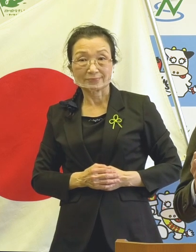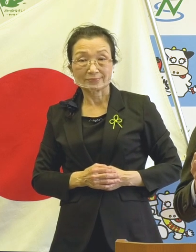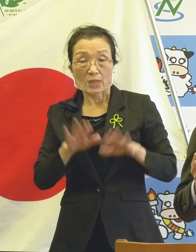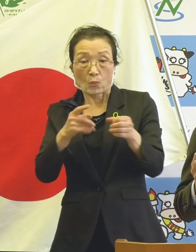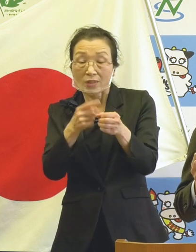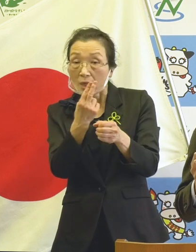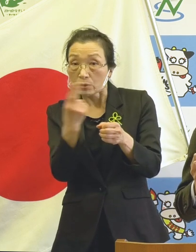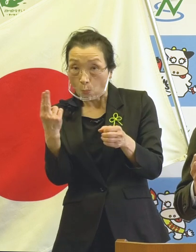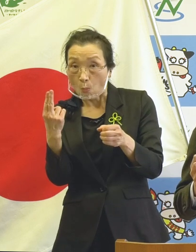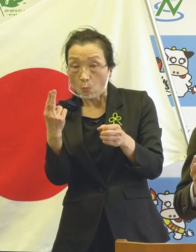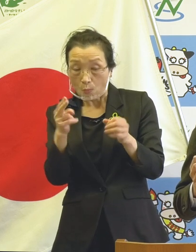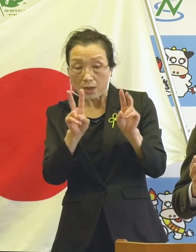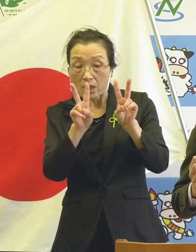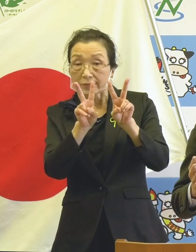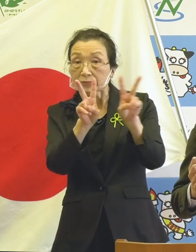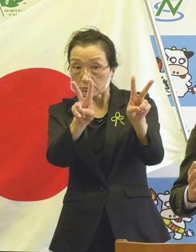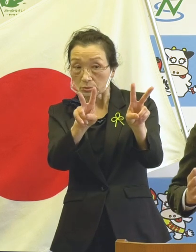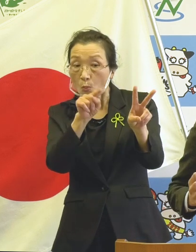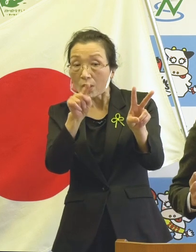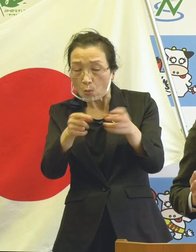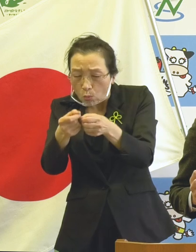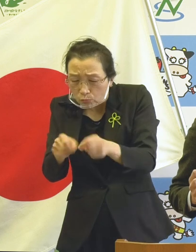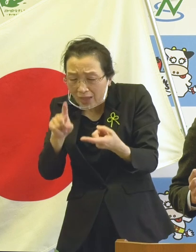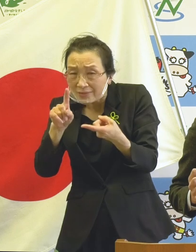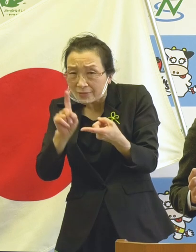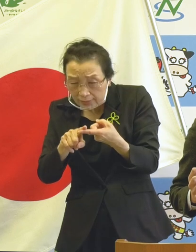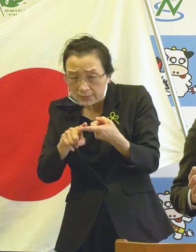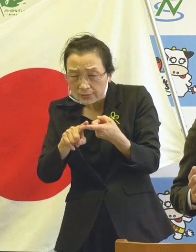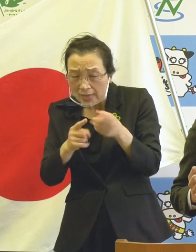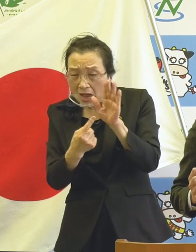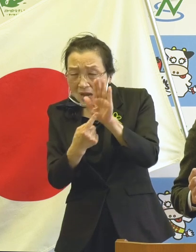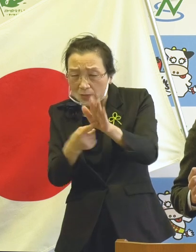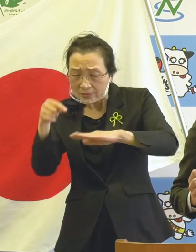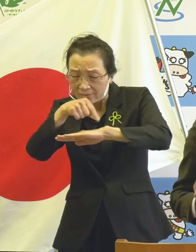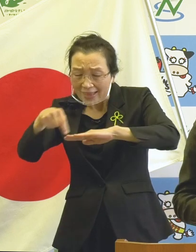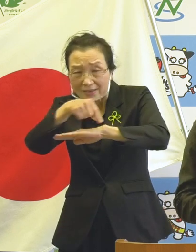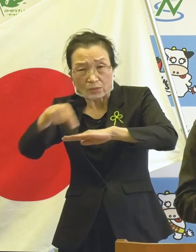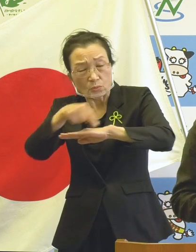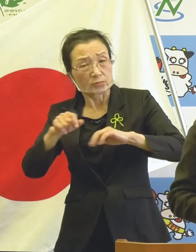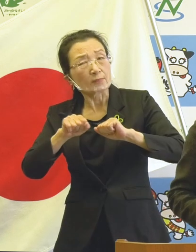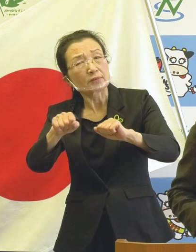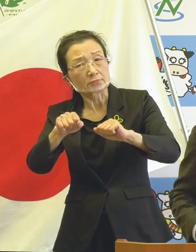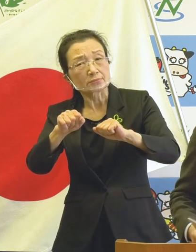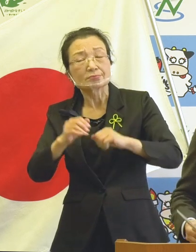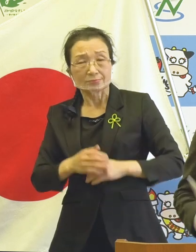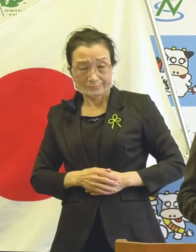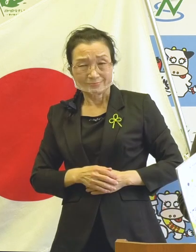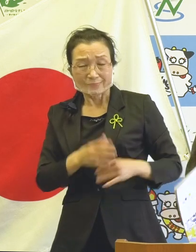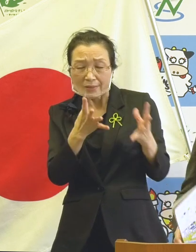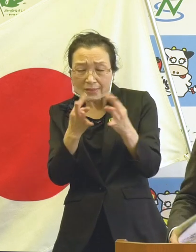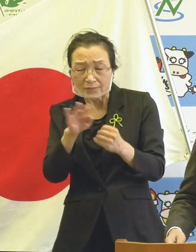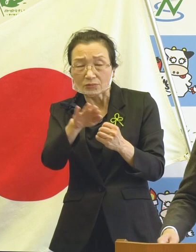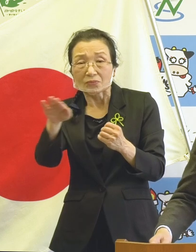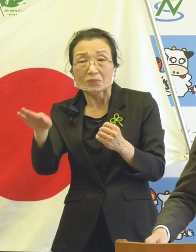今年度はビジョンを具現化するためのロードマップを作成してまいります。多くの方、さ